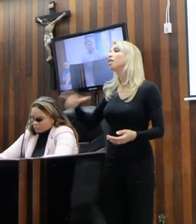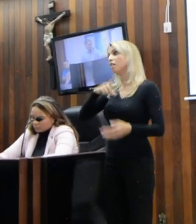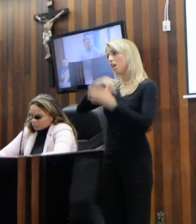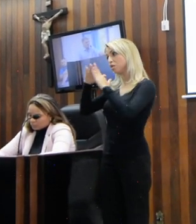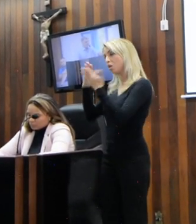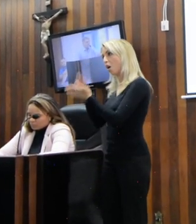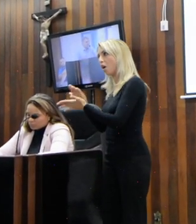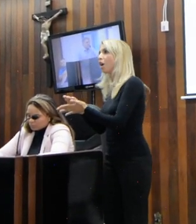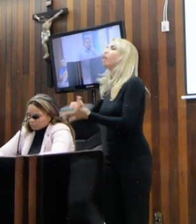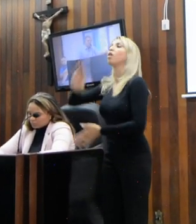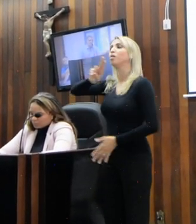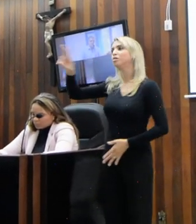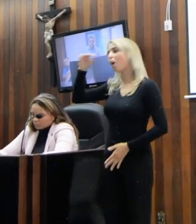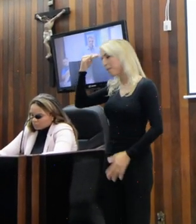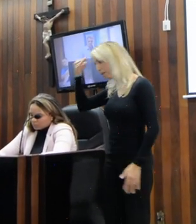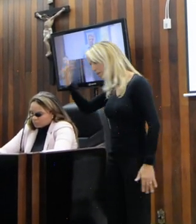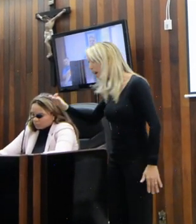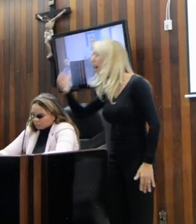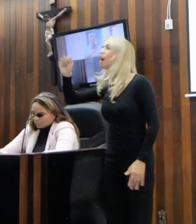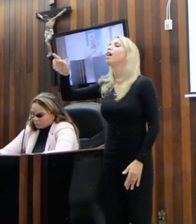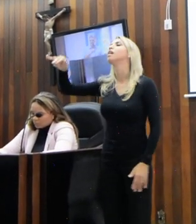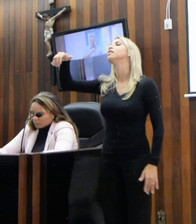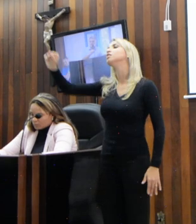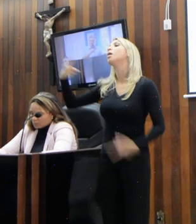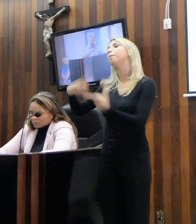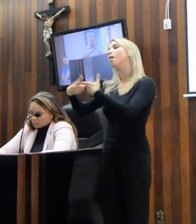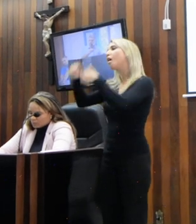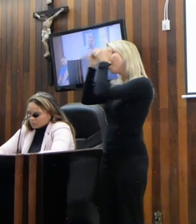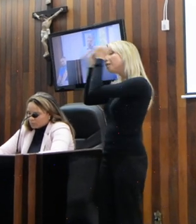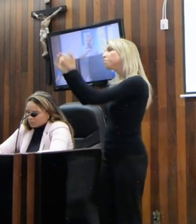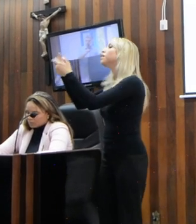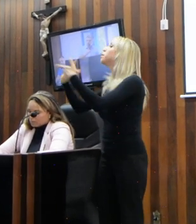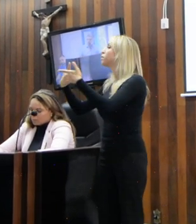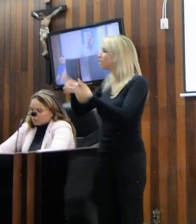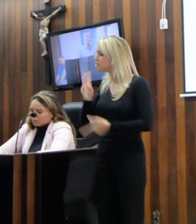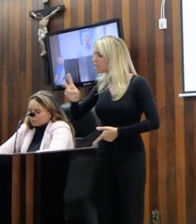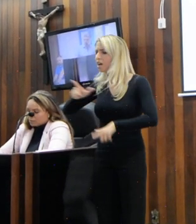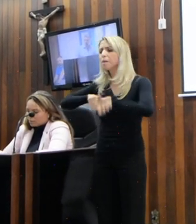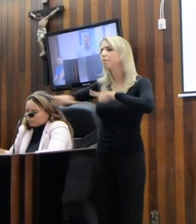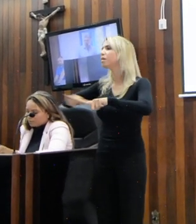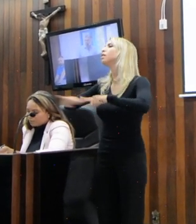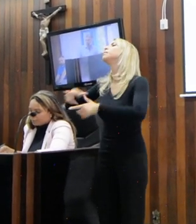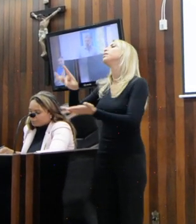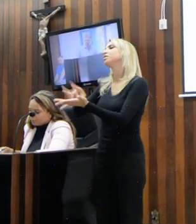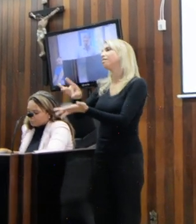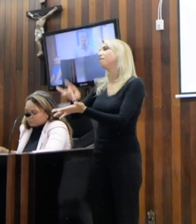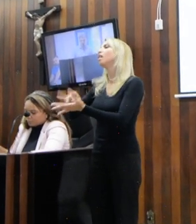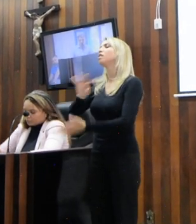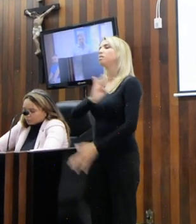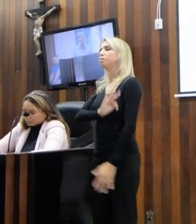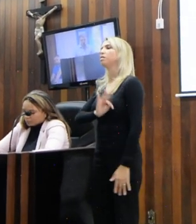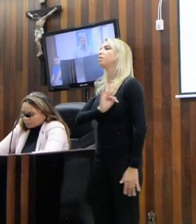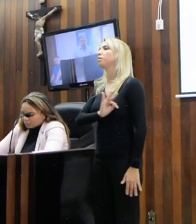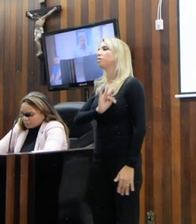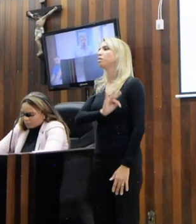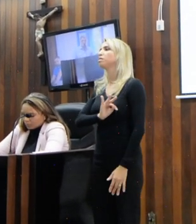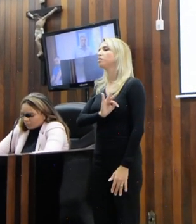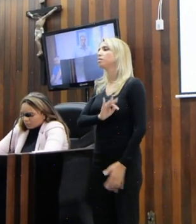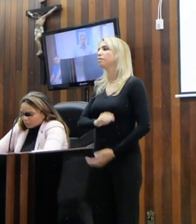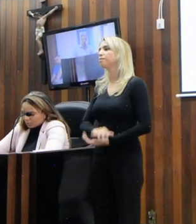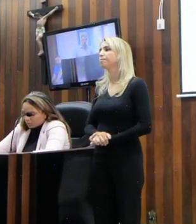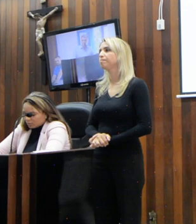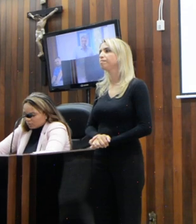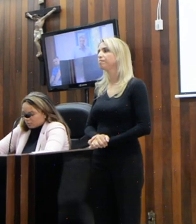recebidas, merecidamente, porque trabalhava muito por esta noite. E